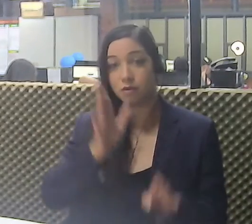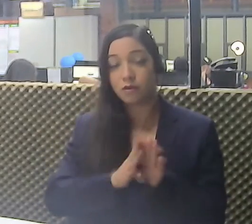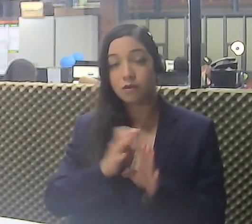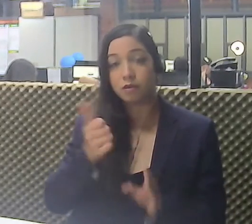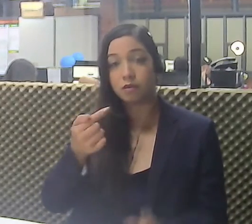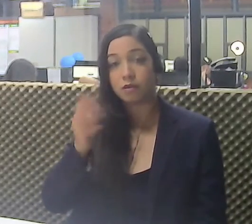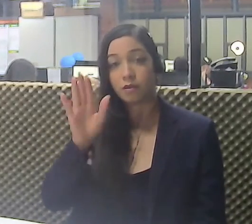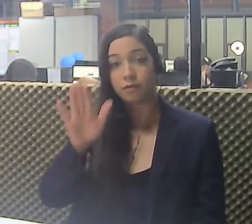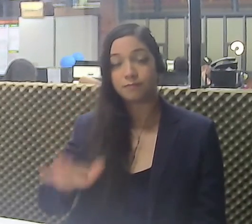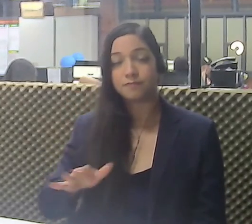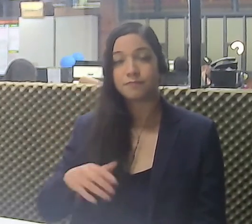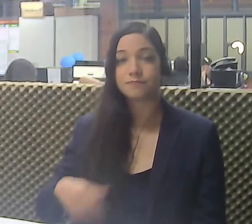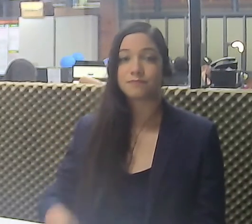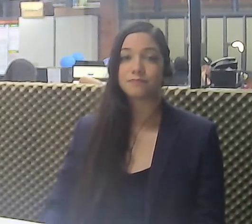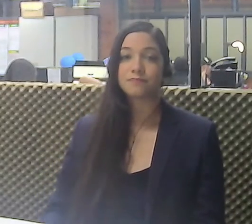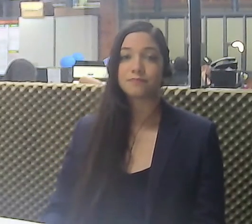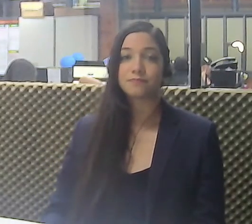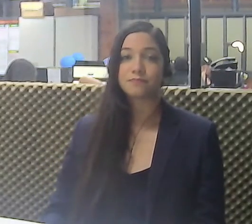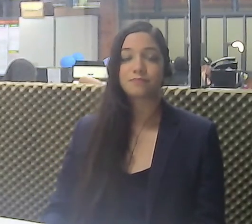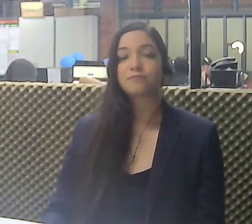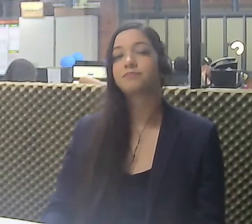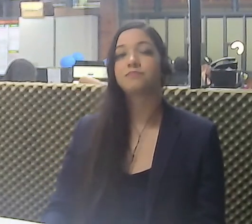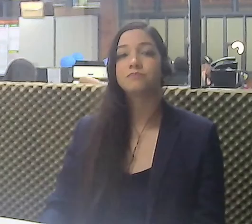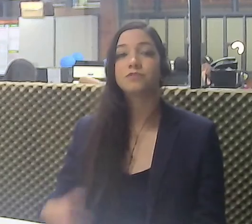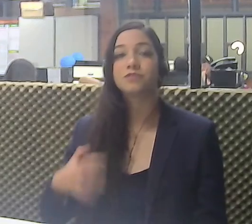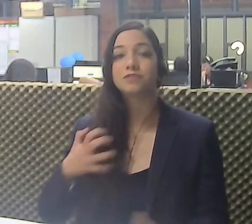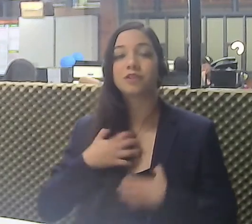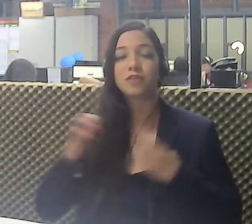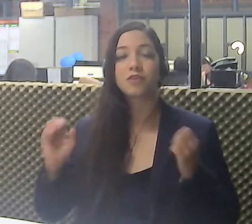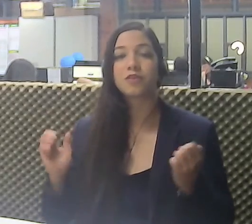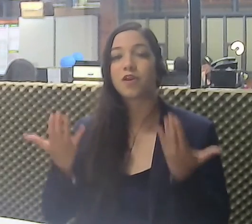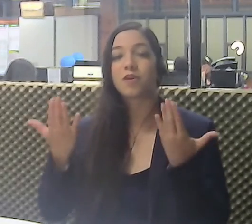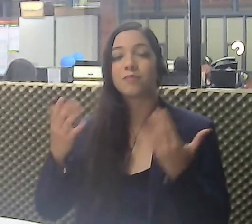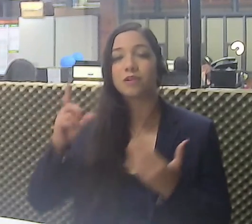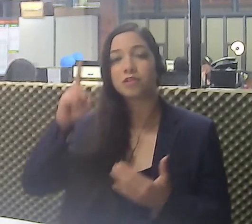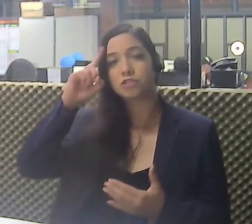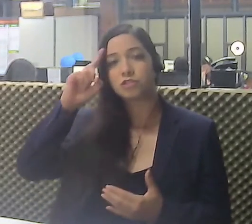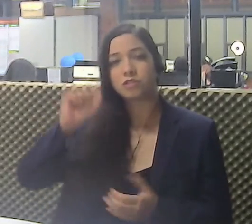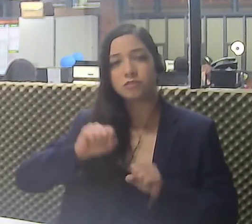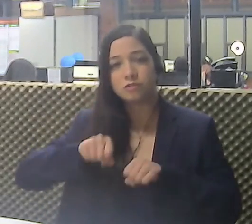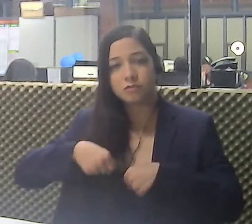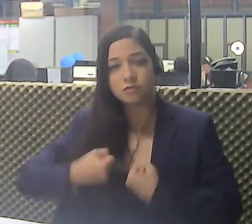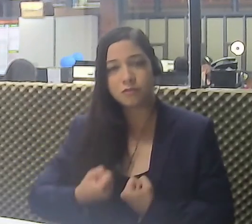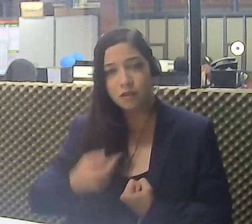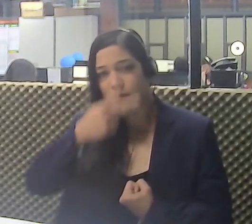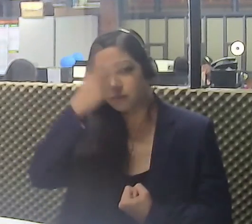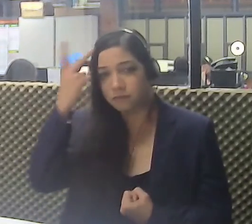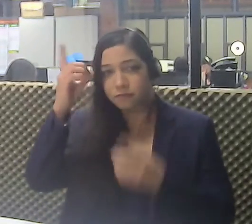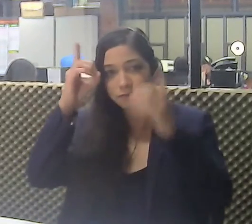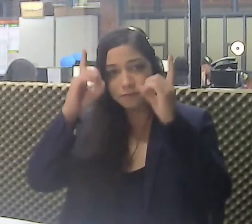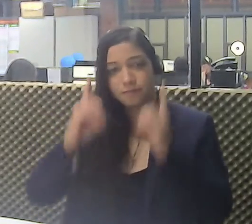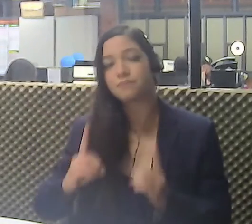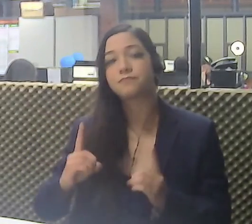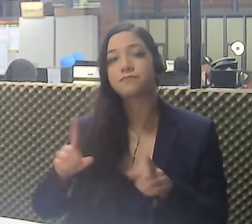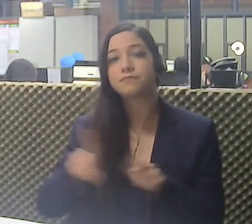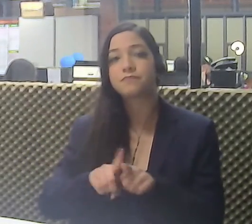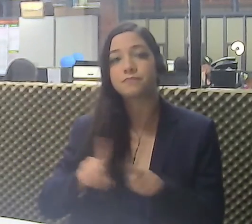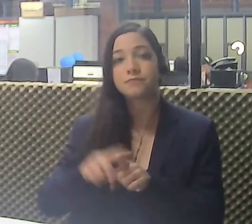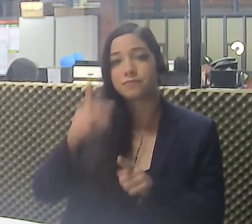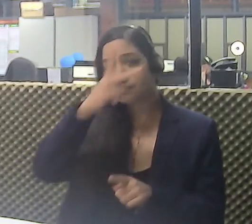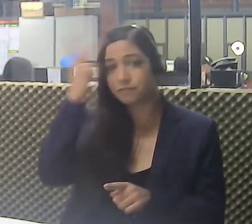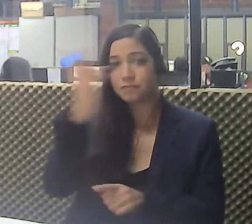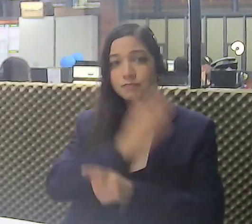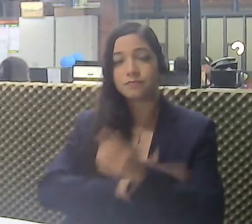tarde. Como forma de celebrar o Dia Nacional de Luta da Pessoa com Deficiência e o Dia Nacional do Atleta